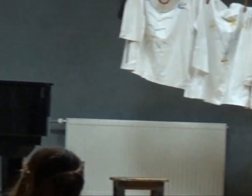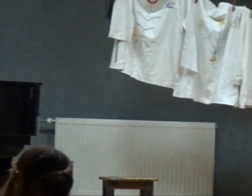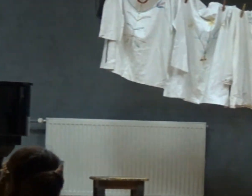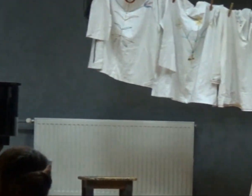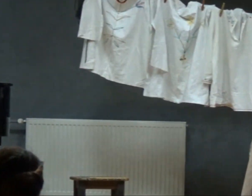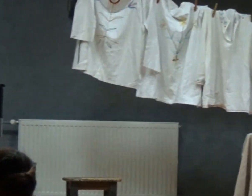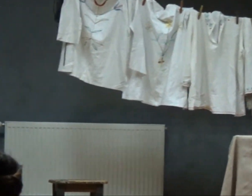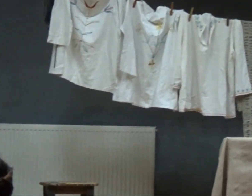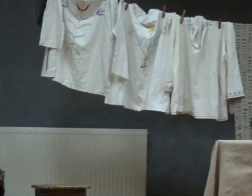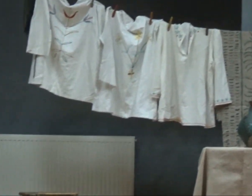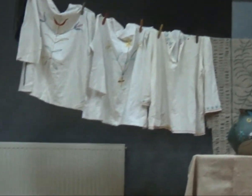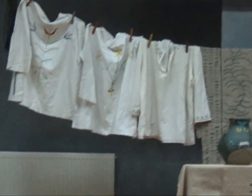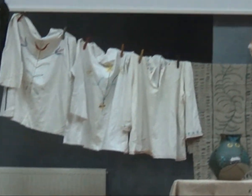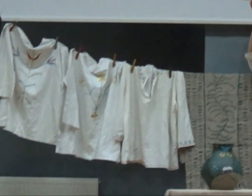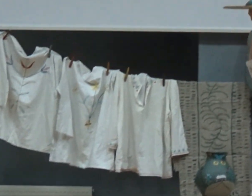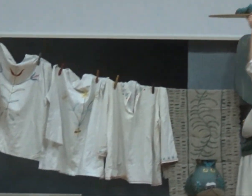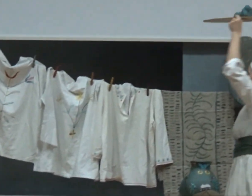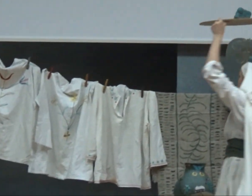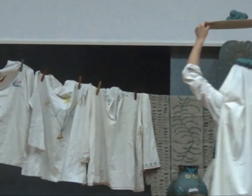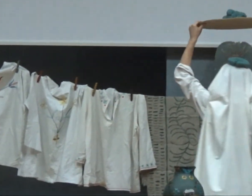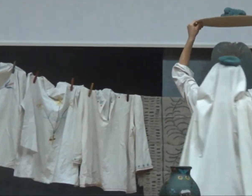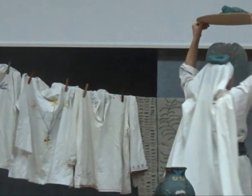Nusileido į salos požemius.